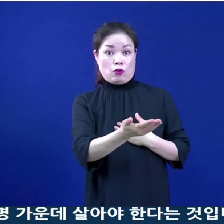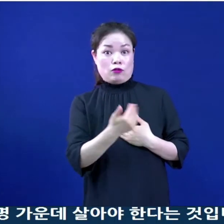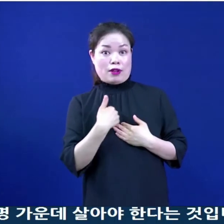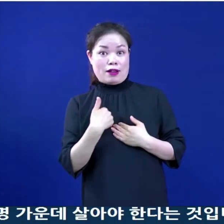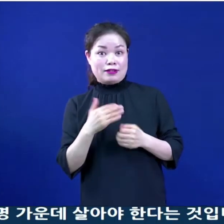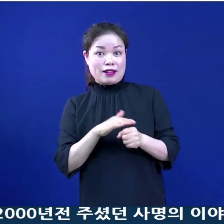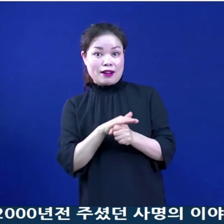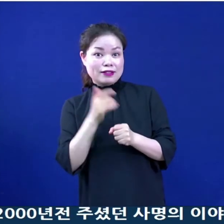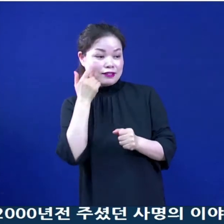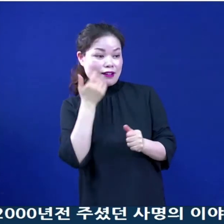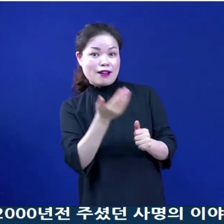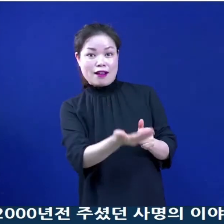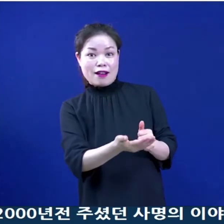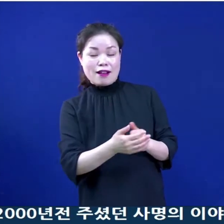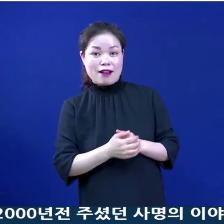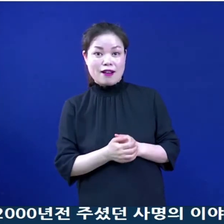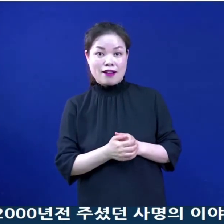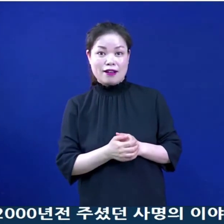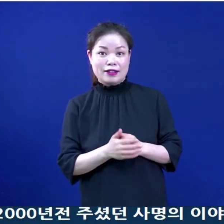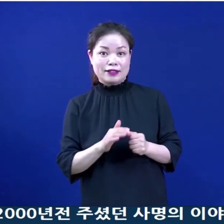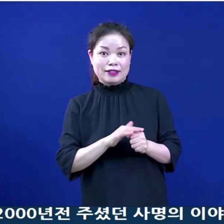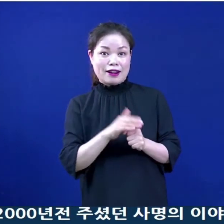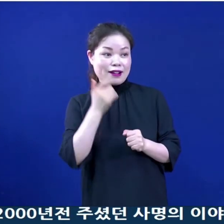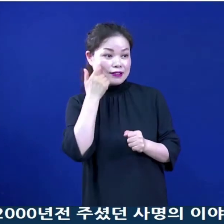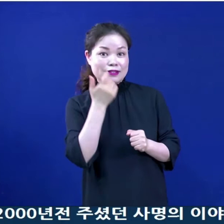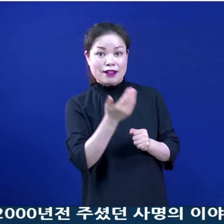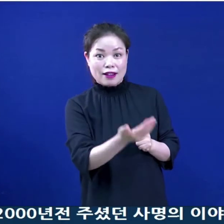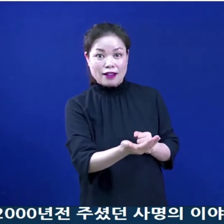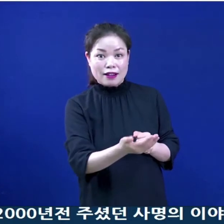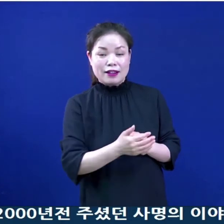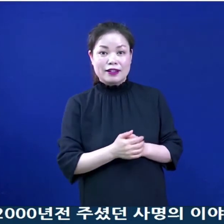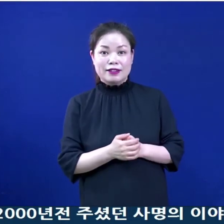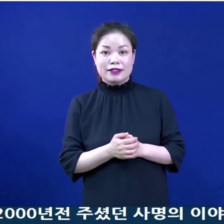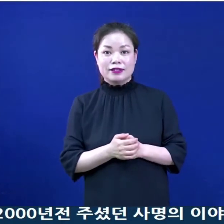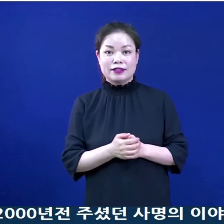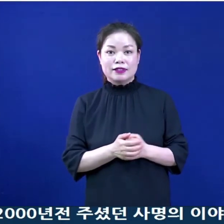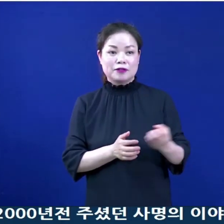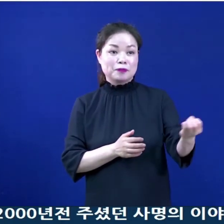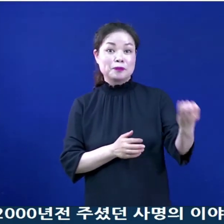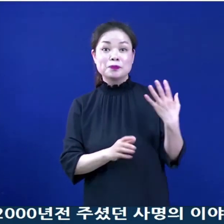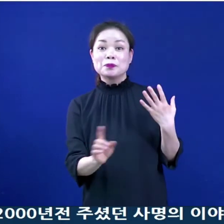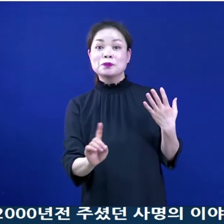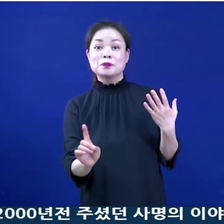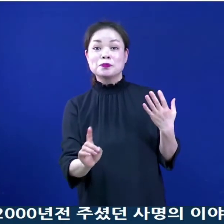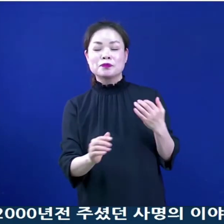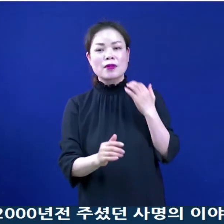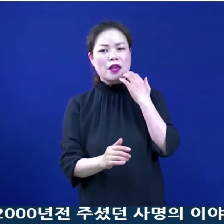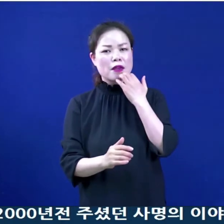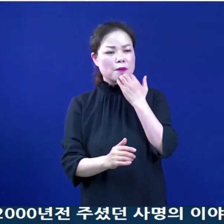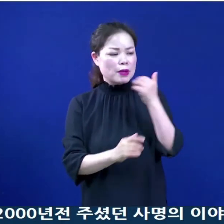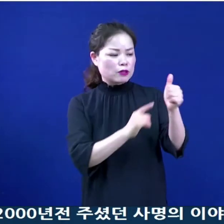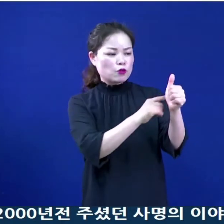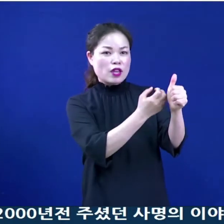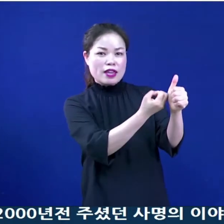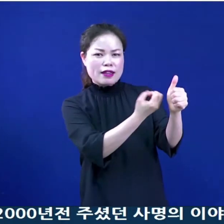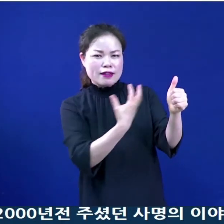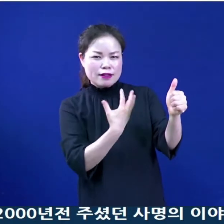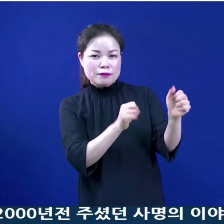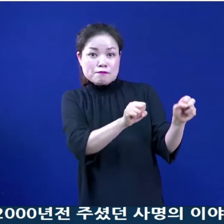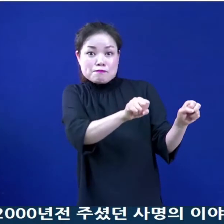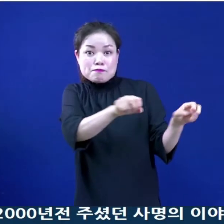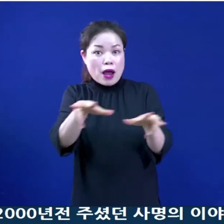사랑하느냐? 네가 나를 사랑하느냐? 여러분의 답은 무엇입니까? 베드로의 답은 바로